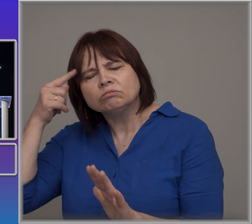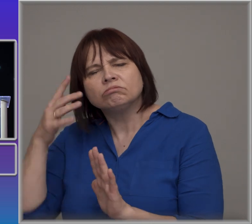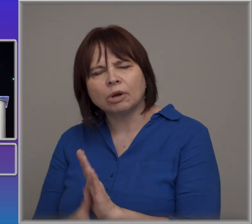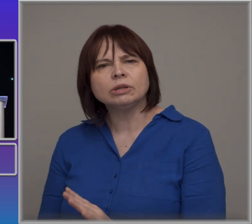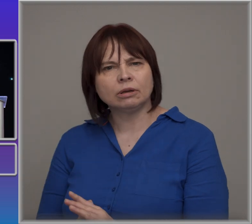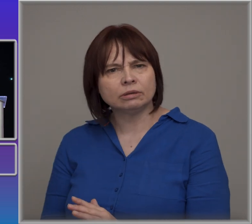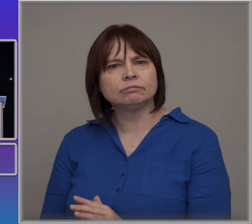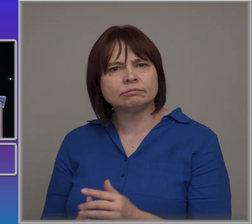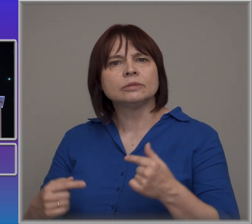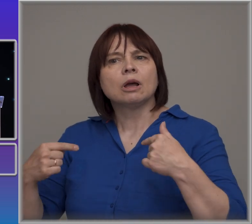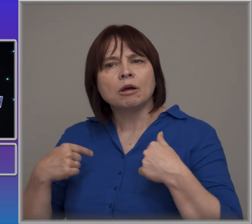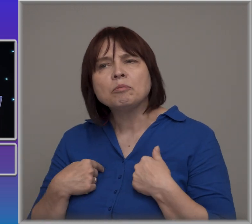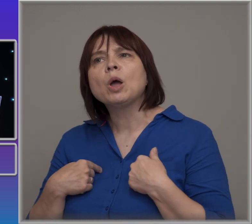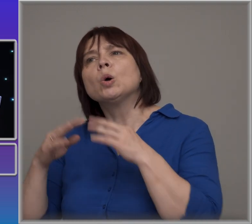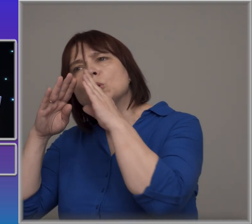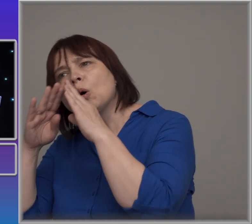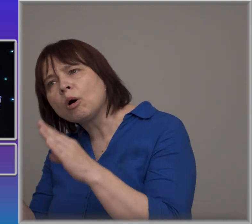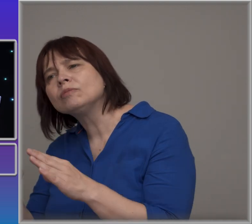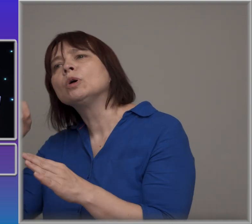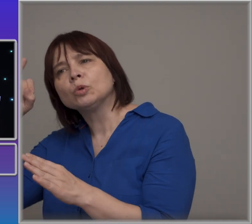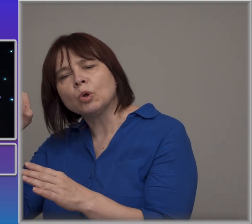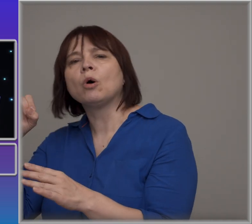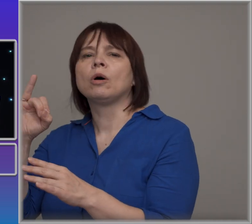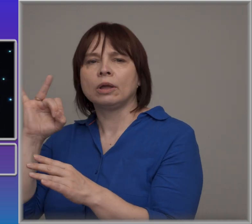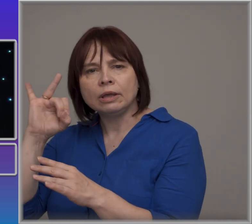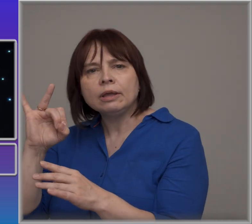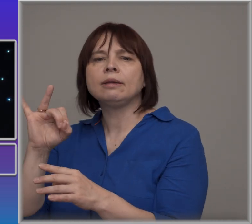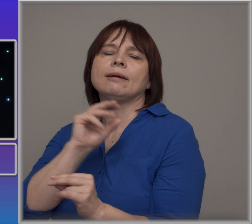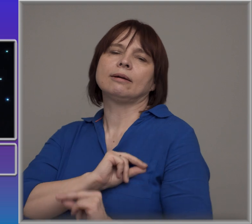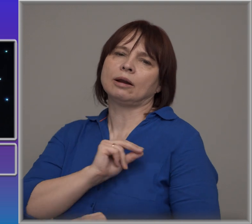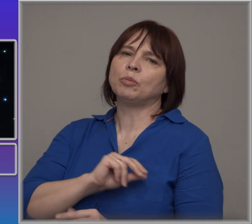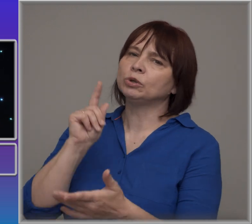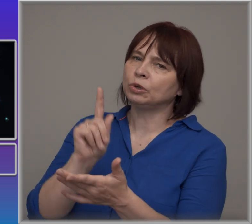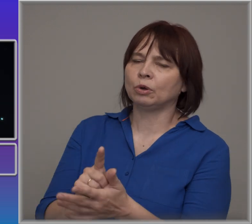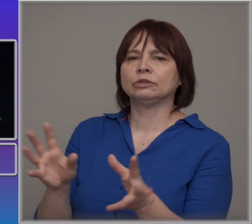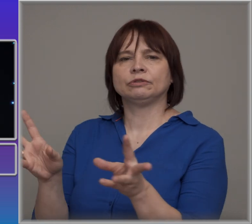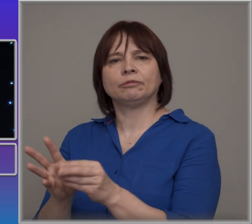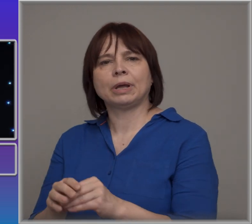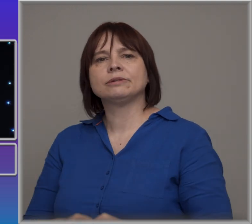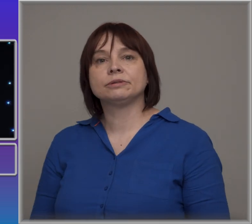потому что там появлялись дороги, где никогда их не было. Там появлялись поля,